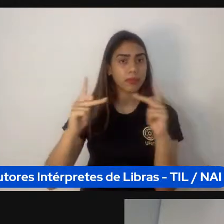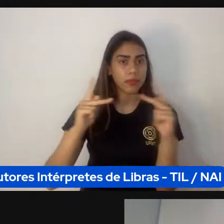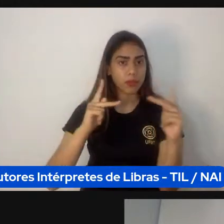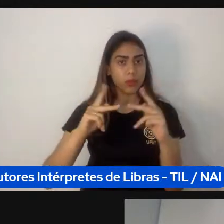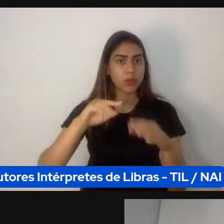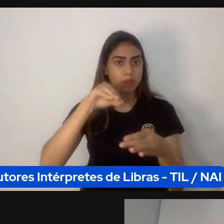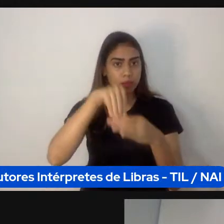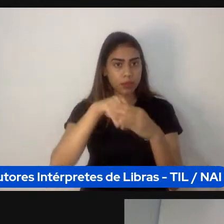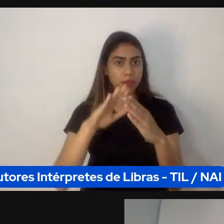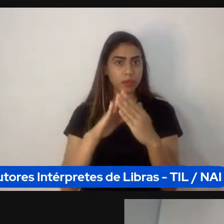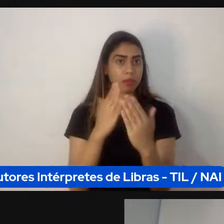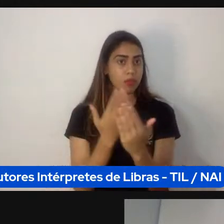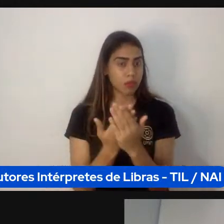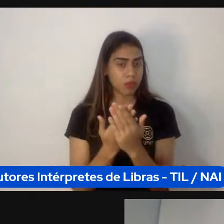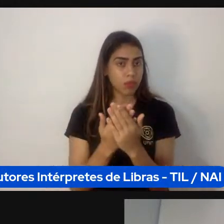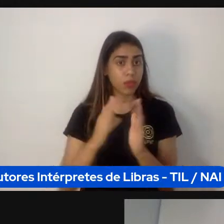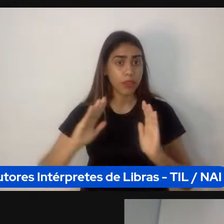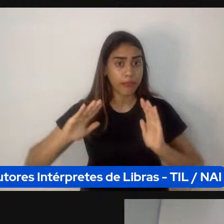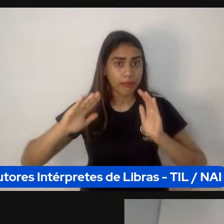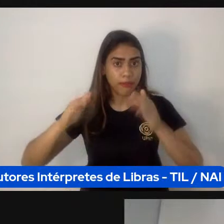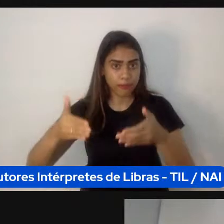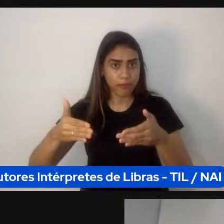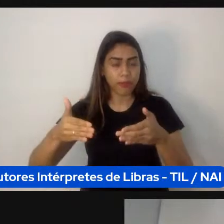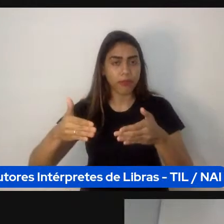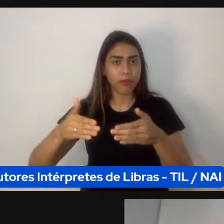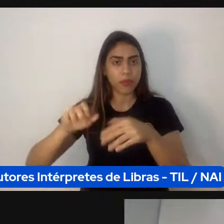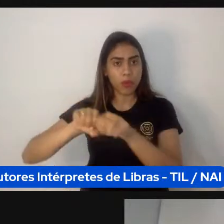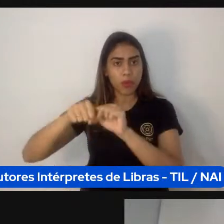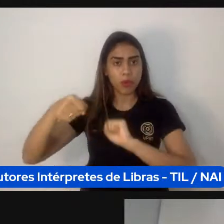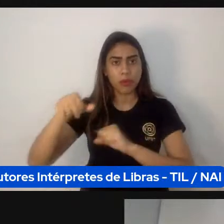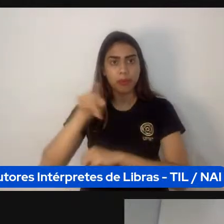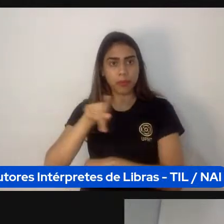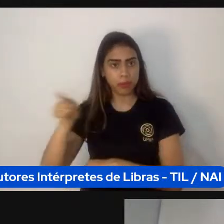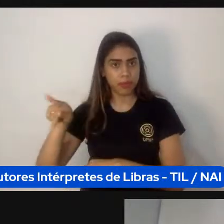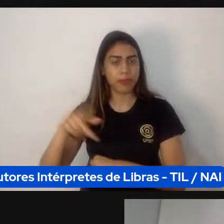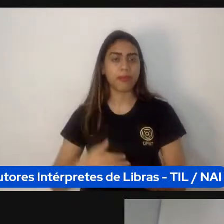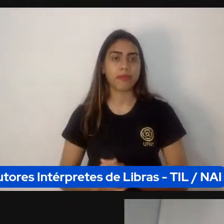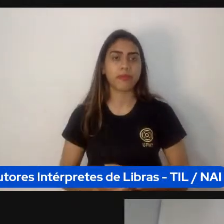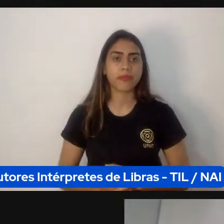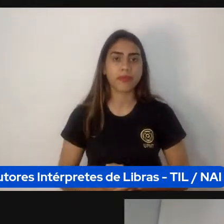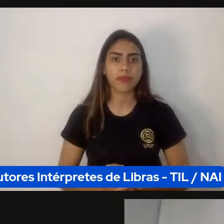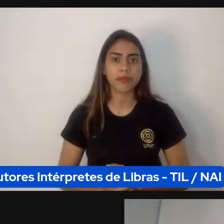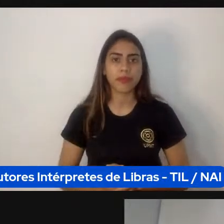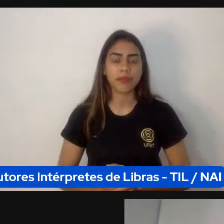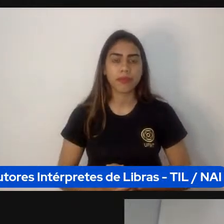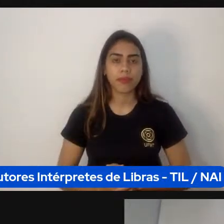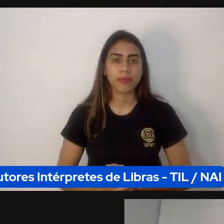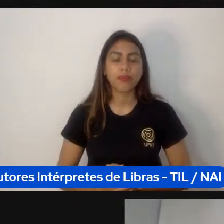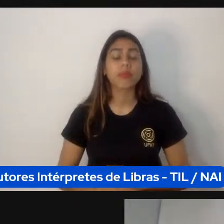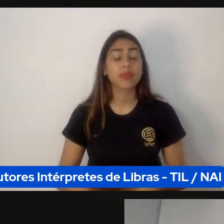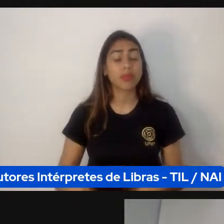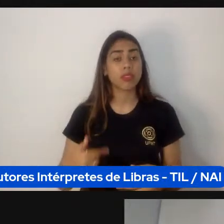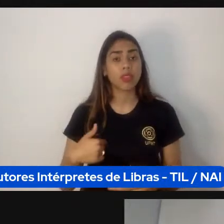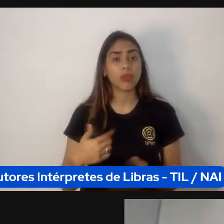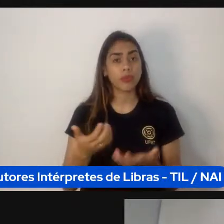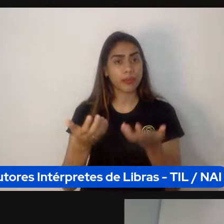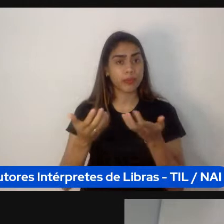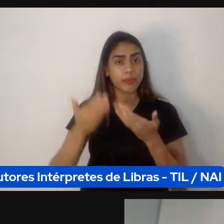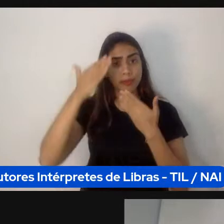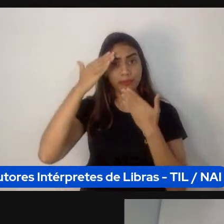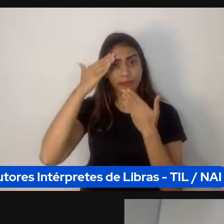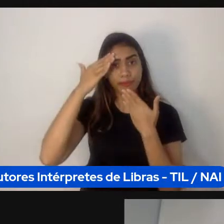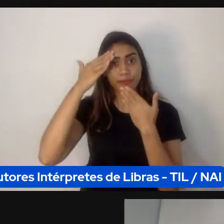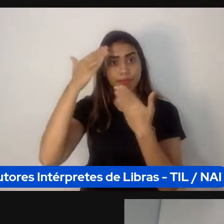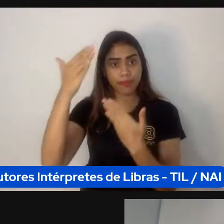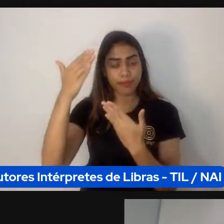formação de professores. Antes de passar a fala para ela, eu queria agradecer, né, a presença da nossa convidada